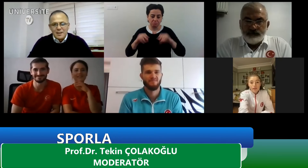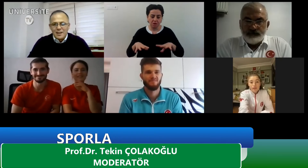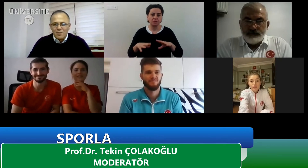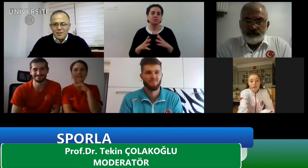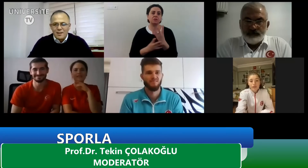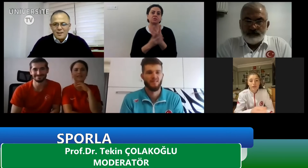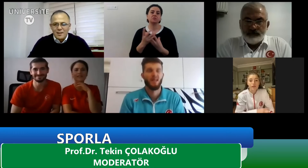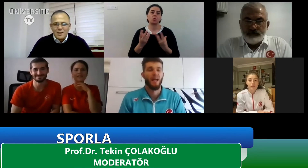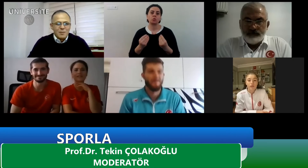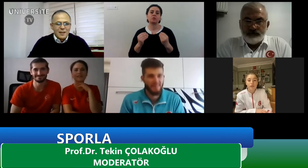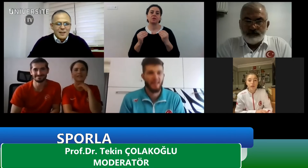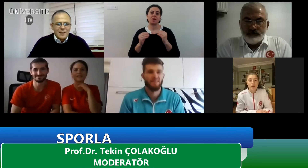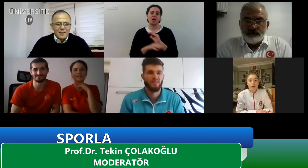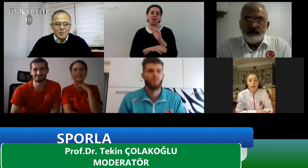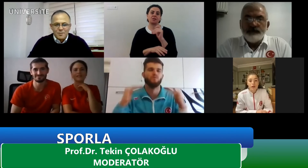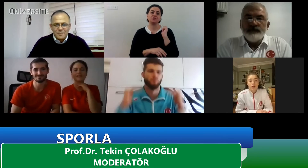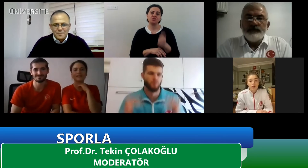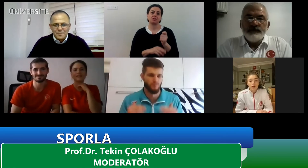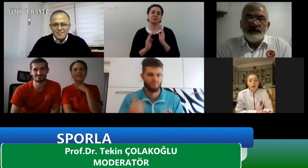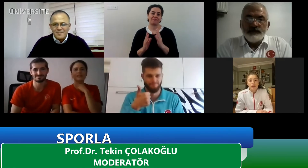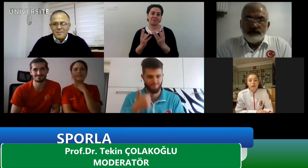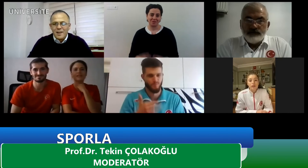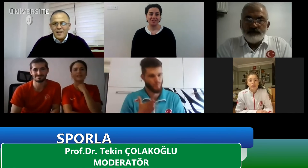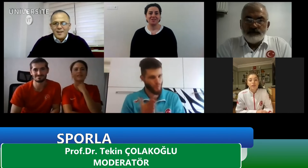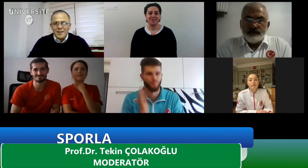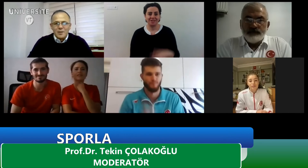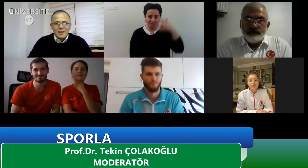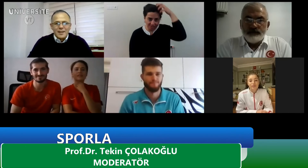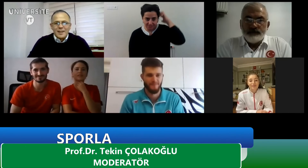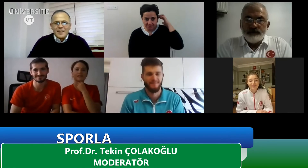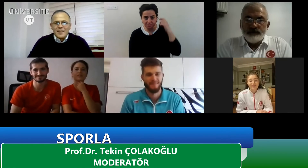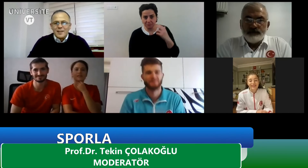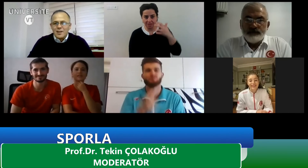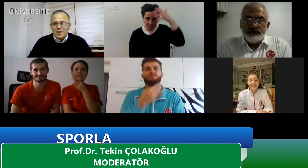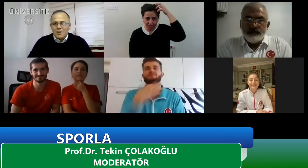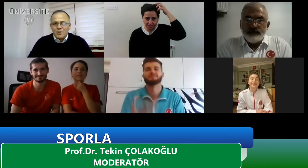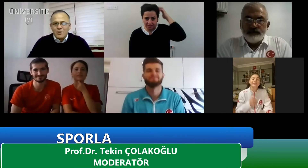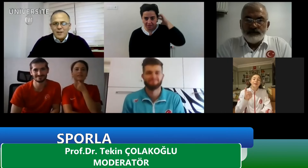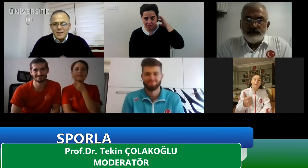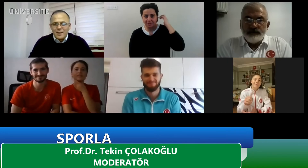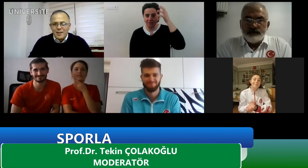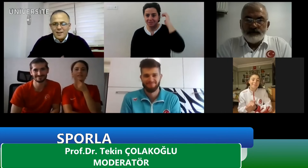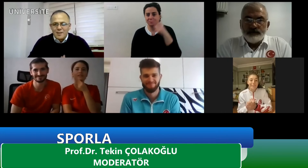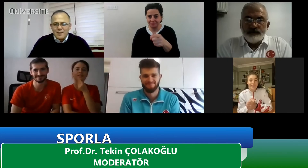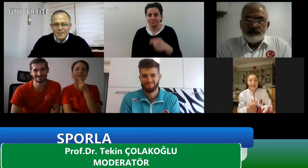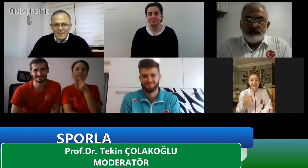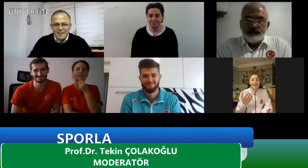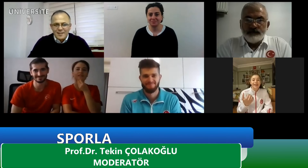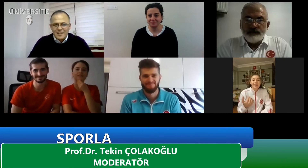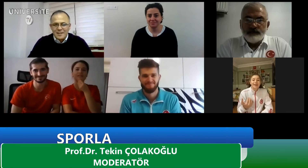bırakmamamız gerekiyor. Yaşamın bir gereği aslında bu. Evet, teşekkür ediyoruz. Ecrin